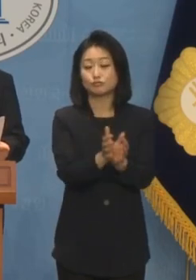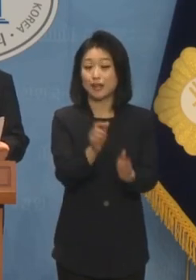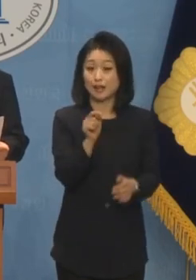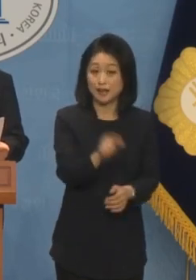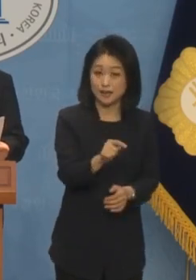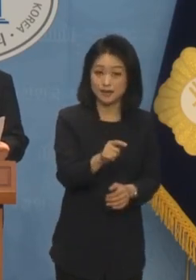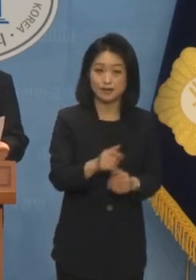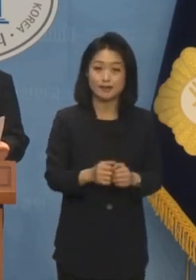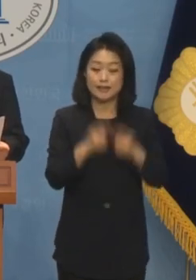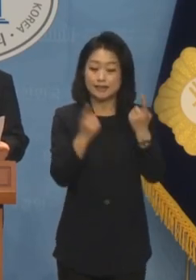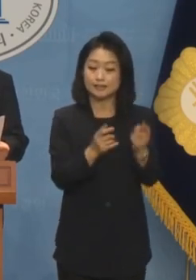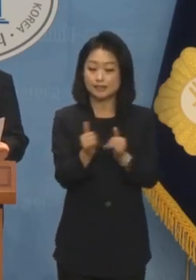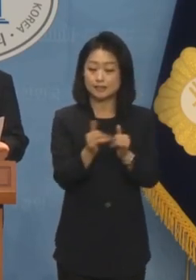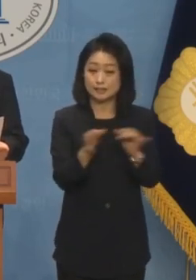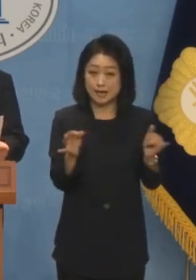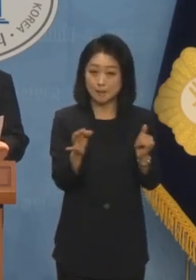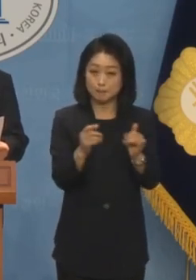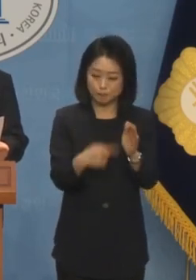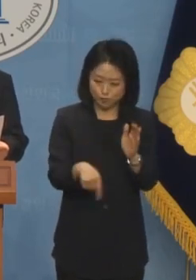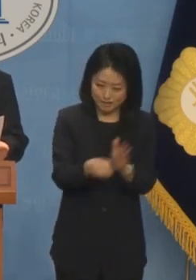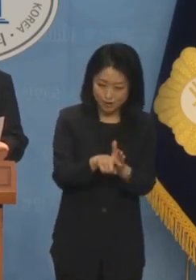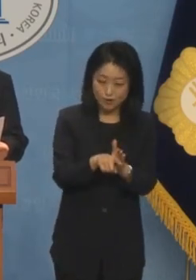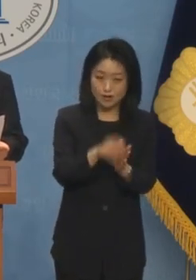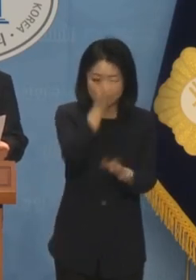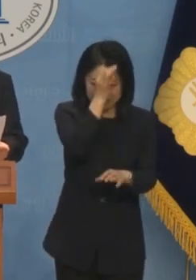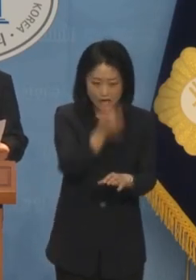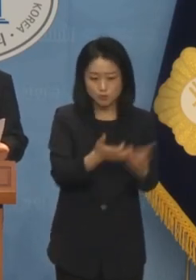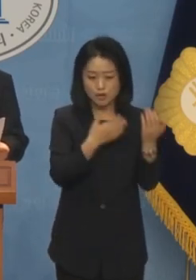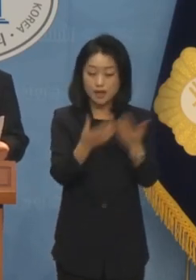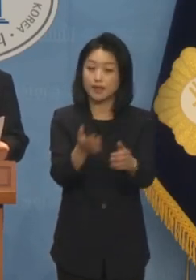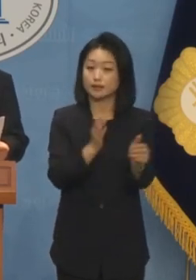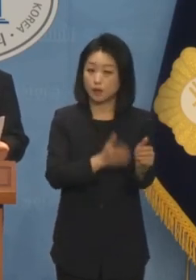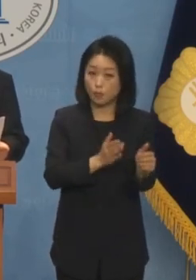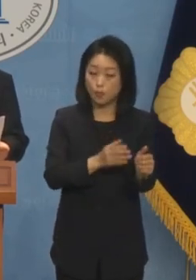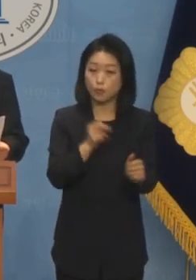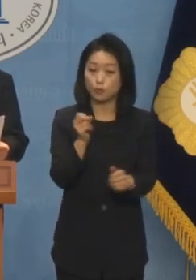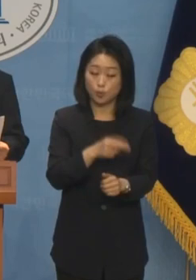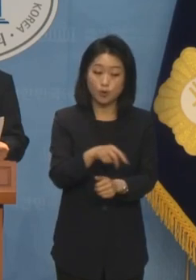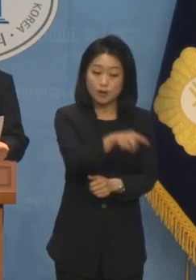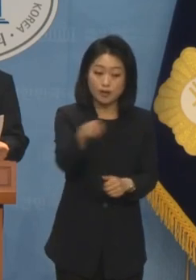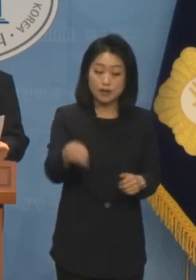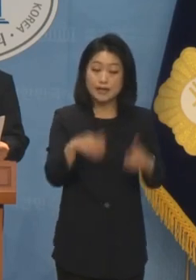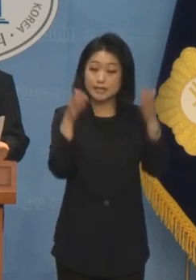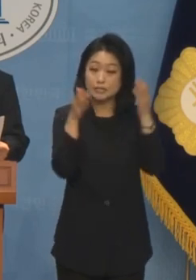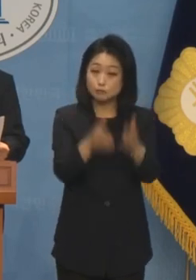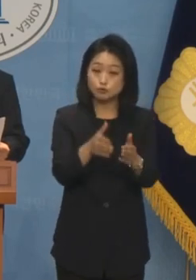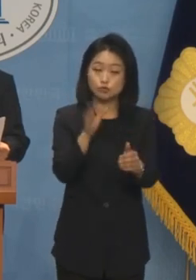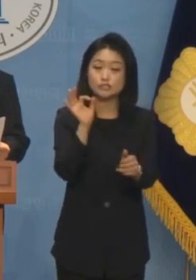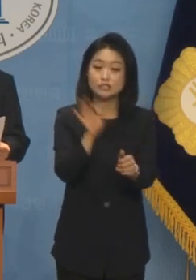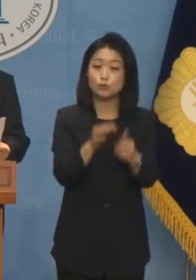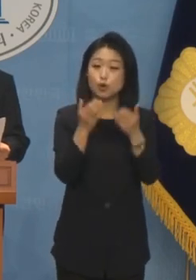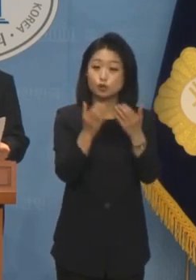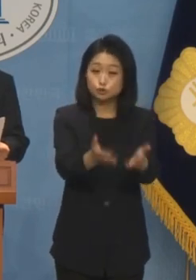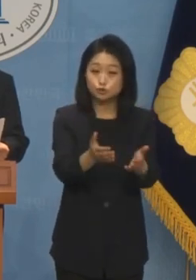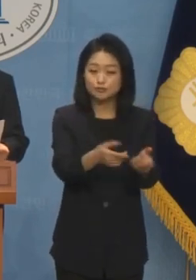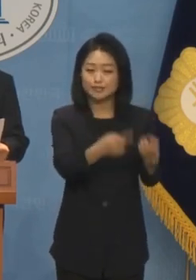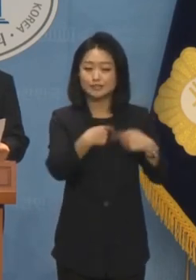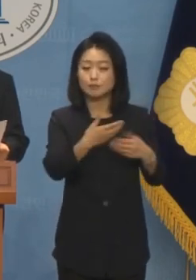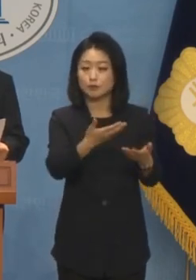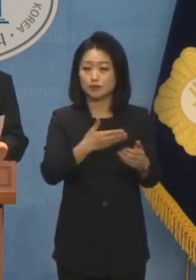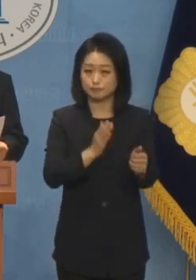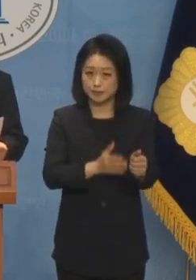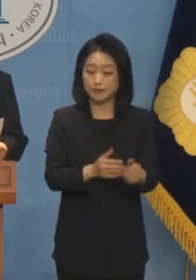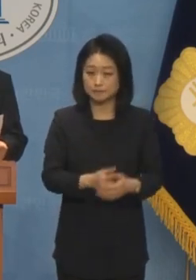소상공인 자영업자들에 대하여 사죄에 나서야 하며 이분들에 대한 집중적인 지원에 나서야 할